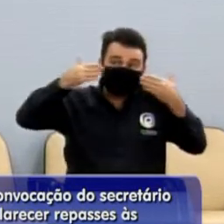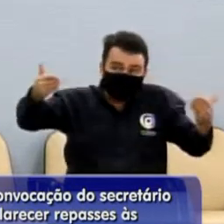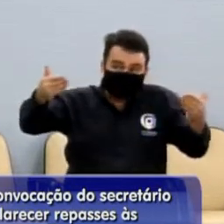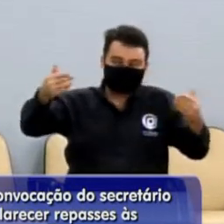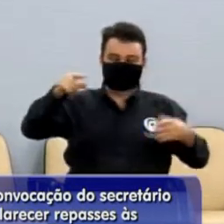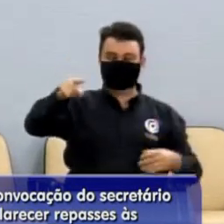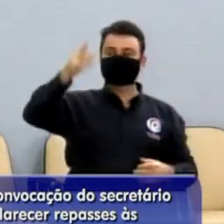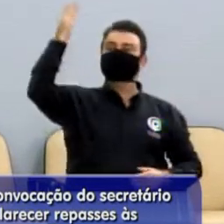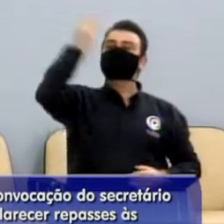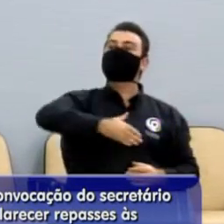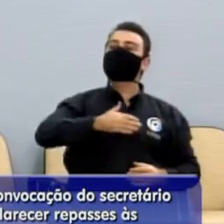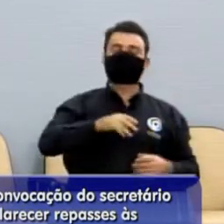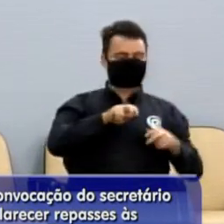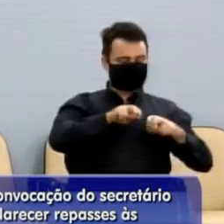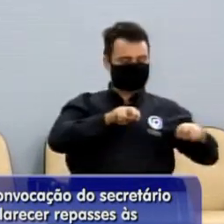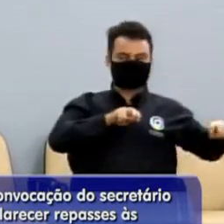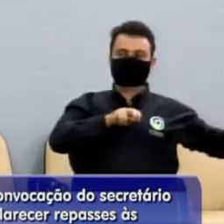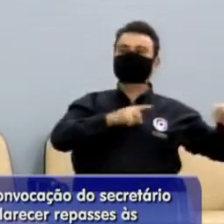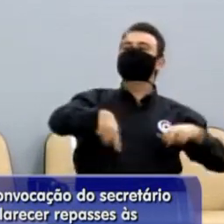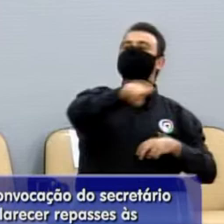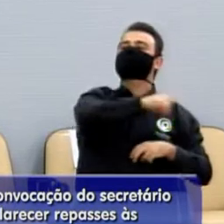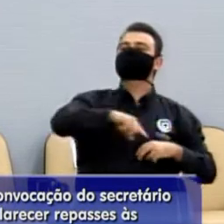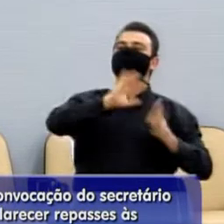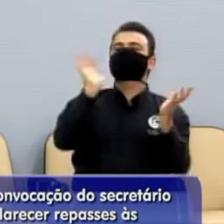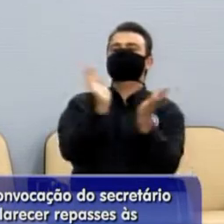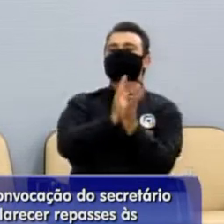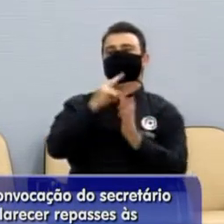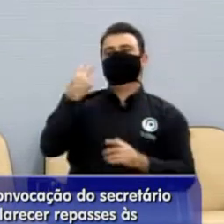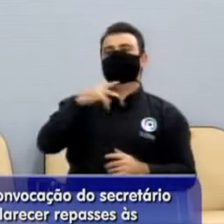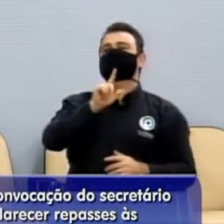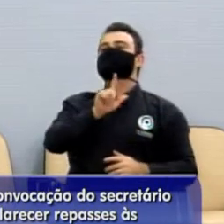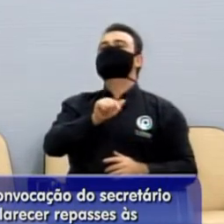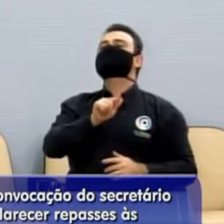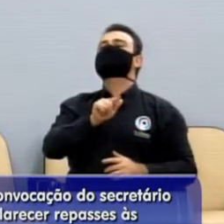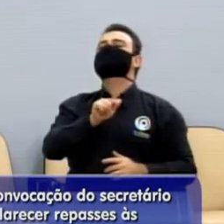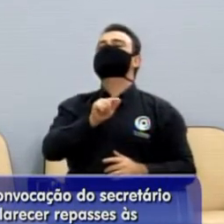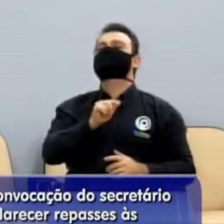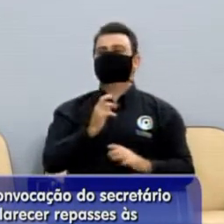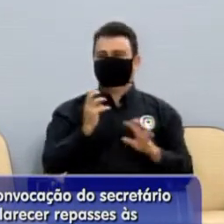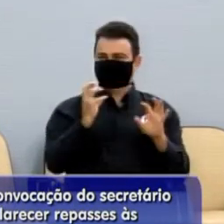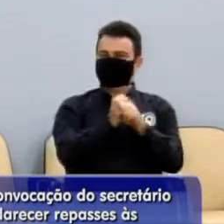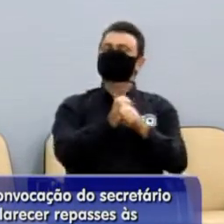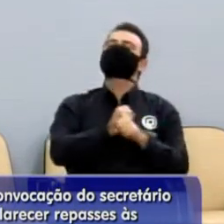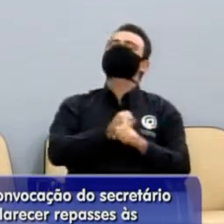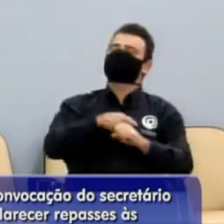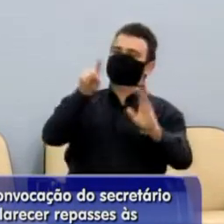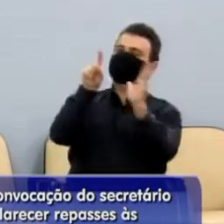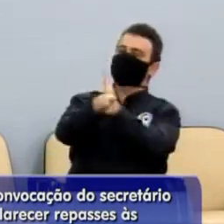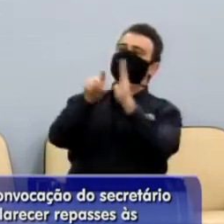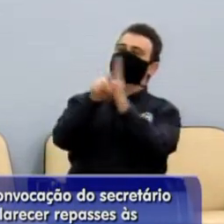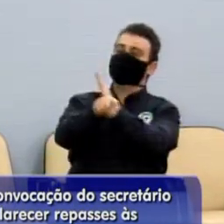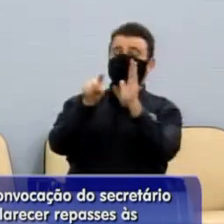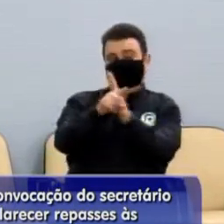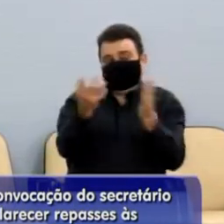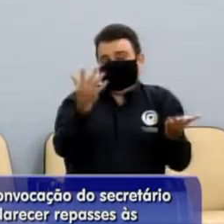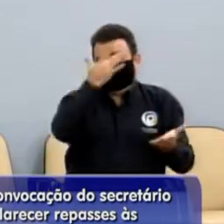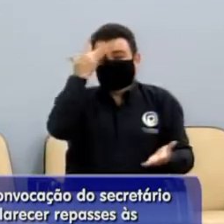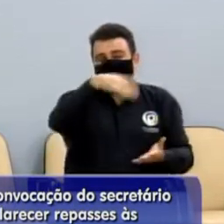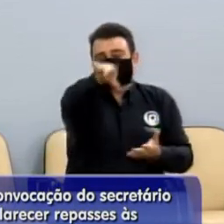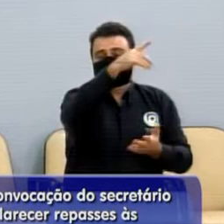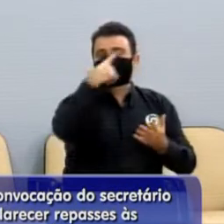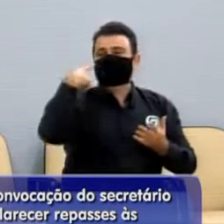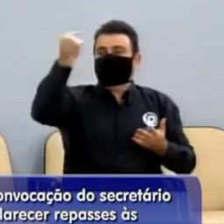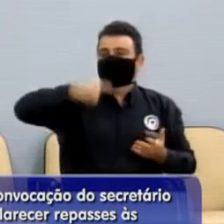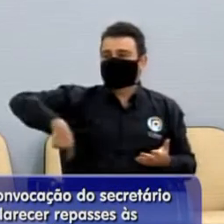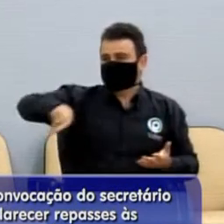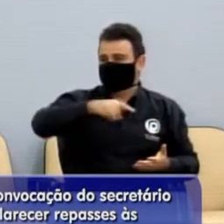para os 17 vereadores, para os 17 representantes do povo, vereadores e vereadoras, que representam o povo aqui,